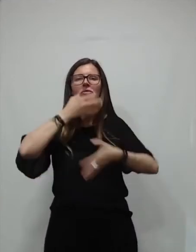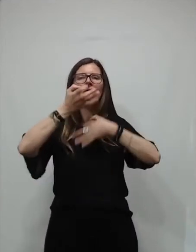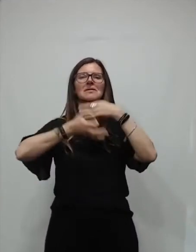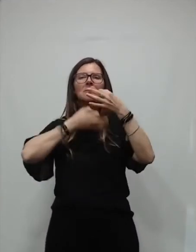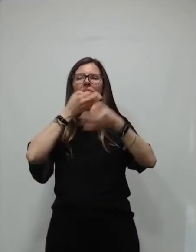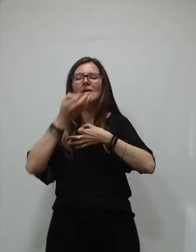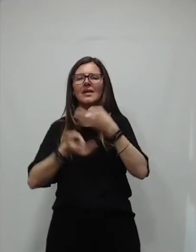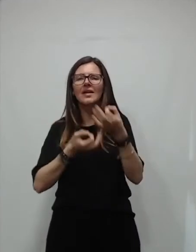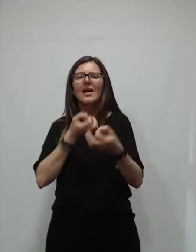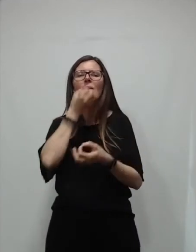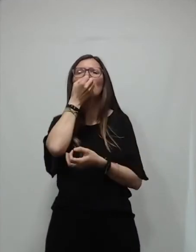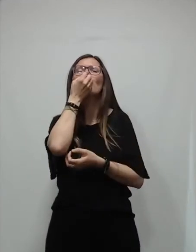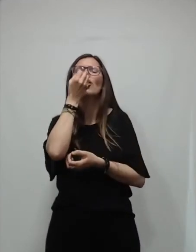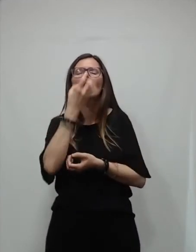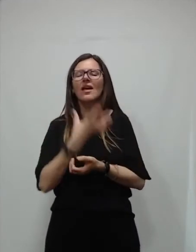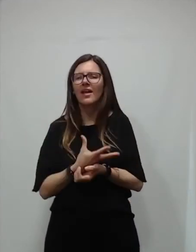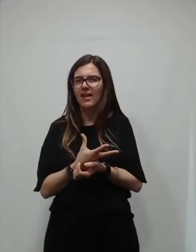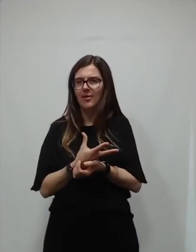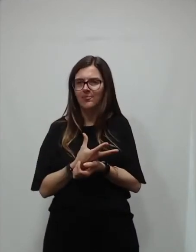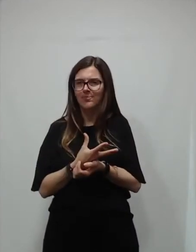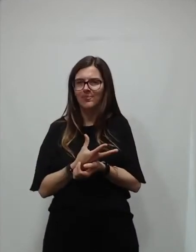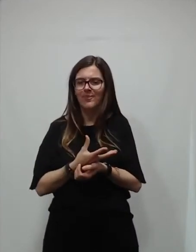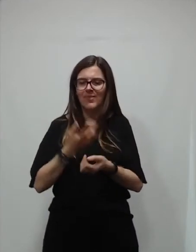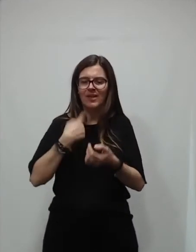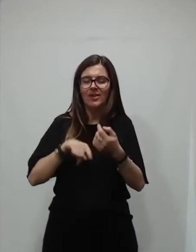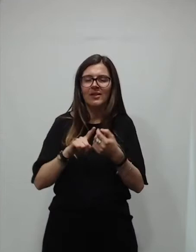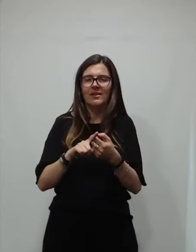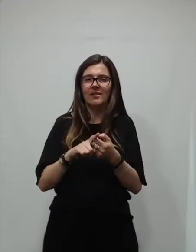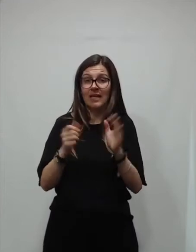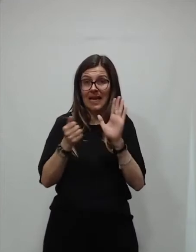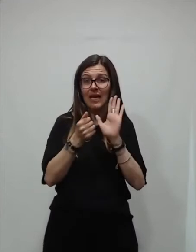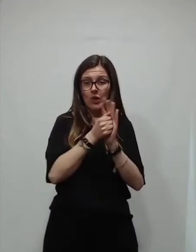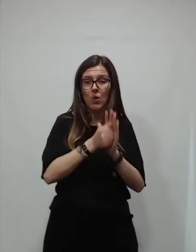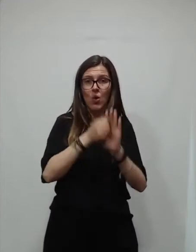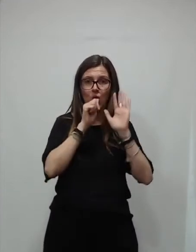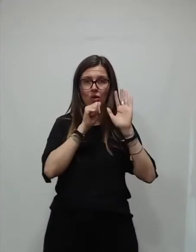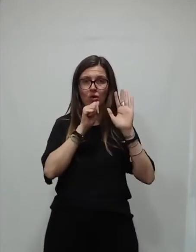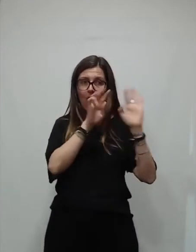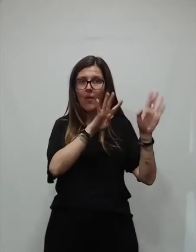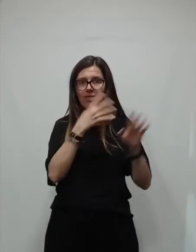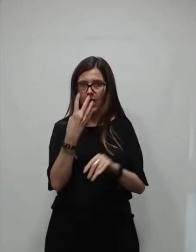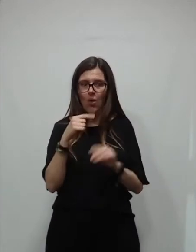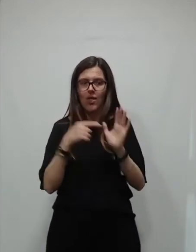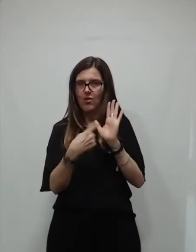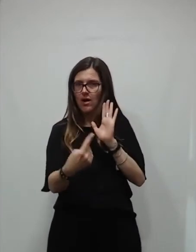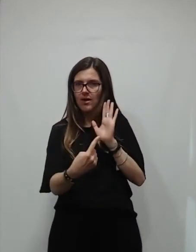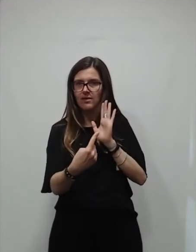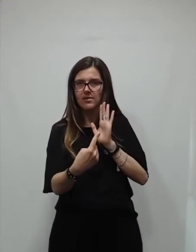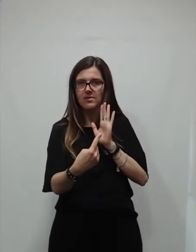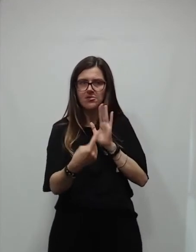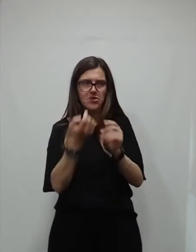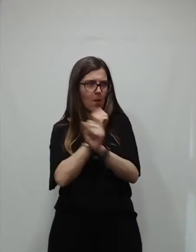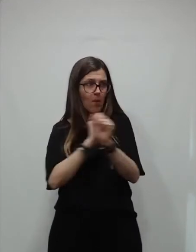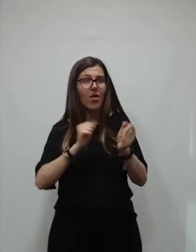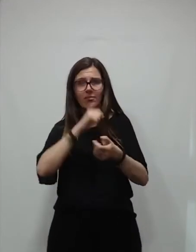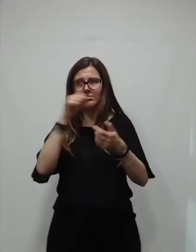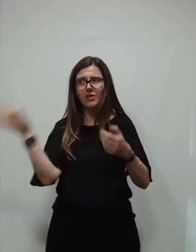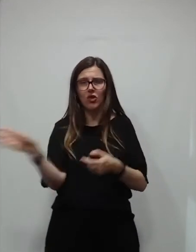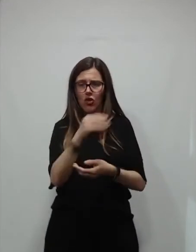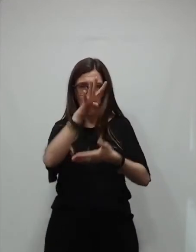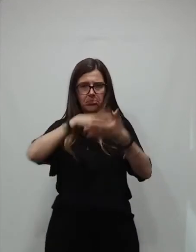el artículo tal con el artículo tal, bueno, en el 94 están las notas están en acceso público,